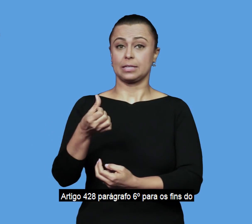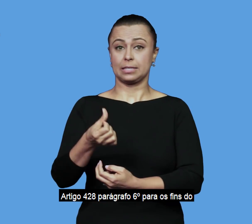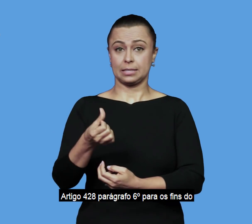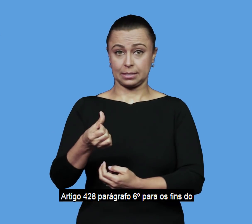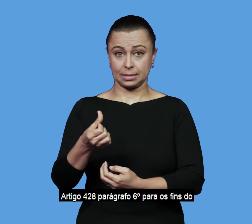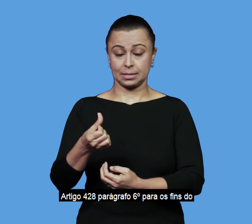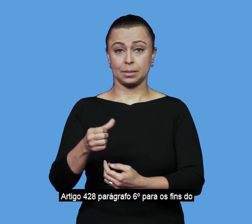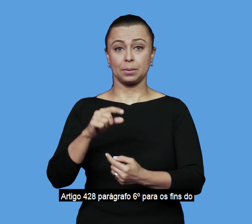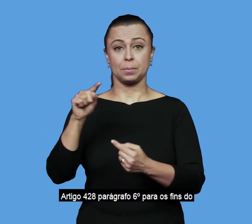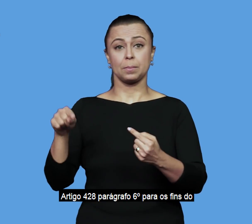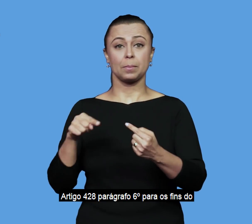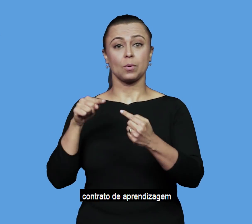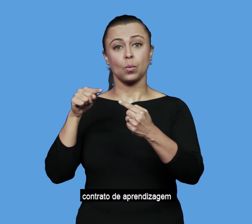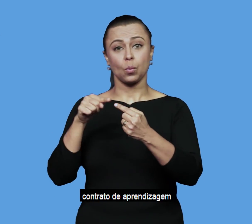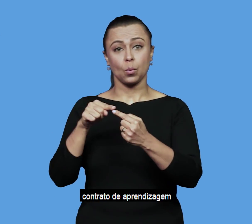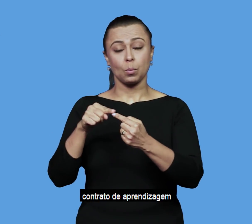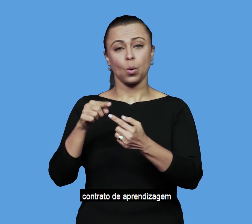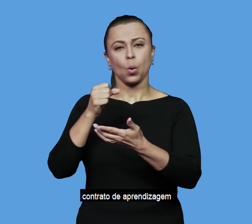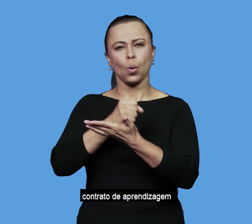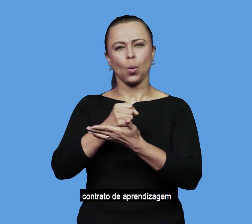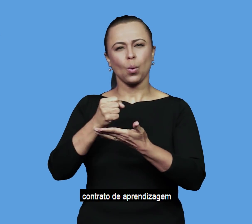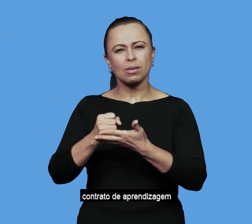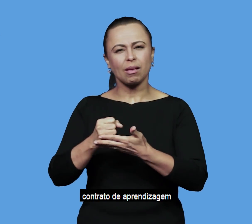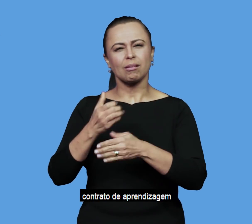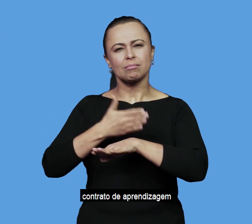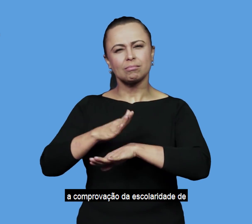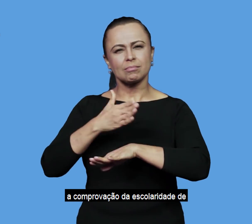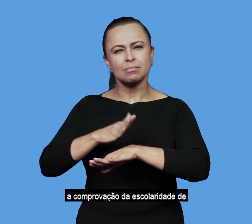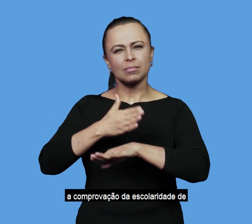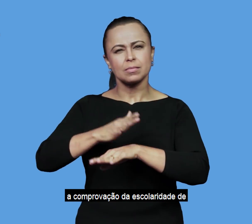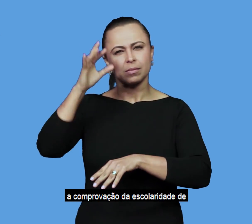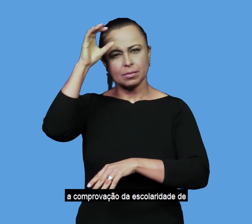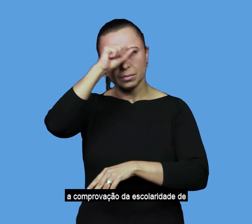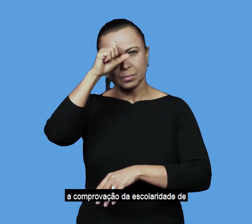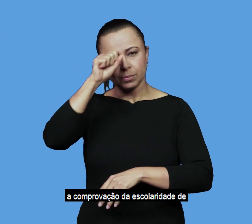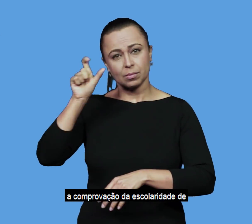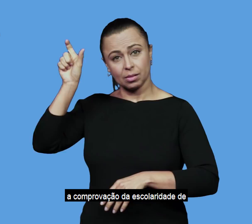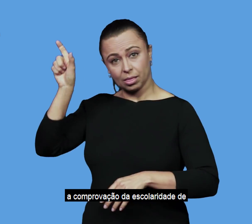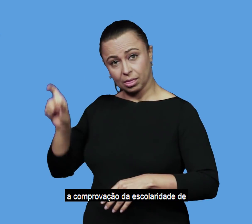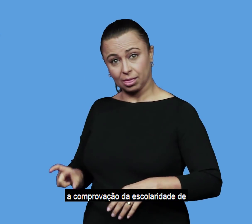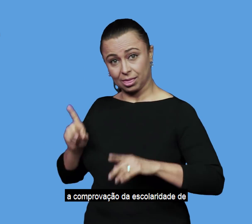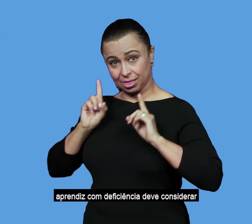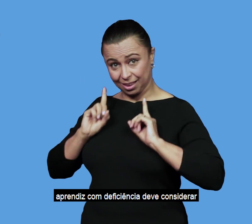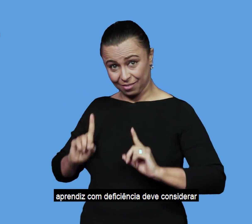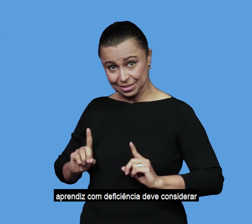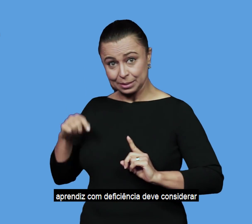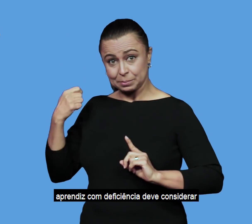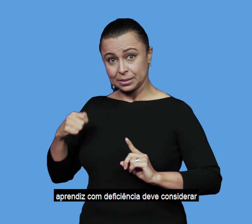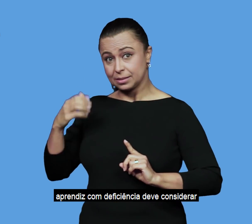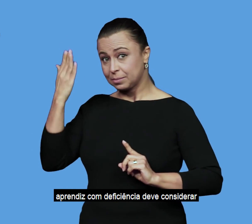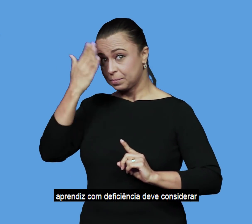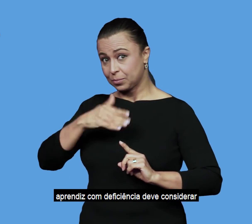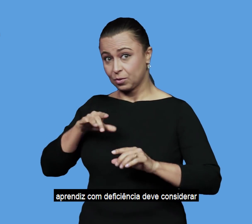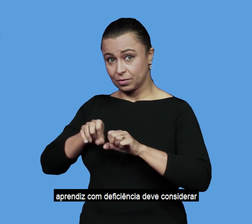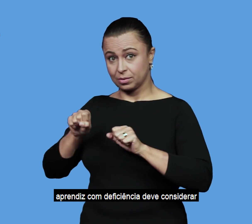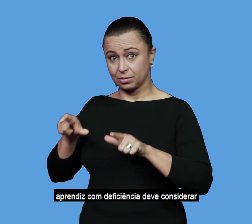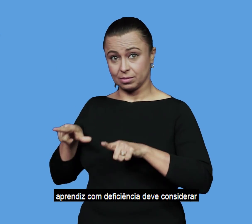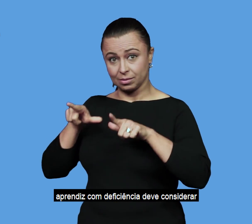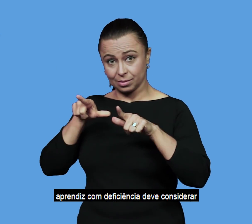para os fins do contrato de aprendizagem a comprovação da escolaridade de aprendiz com deficiência deve